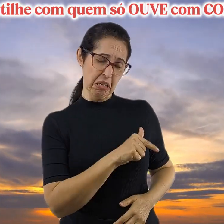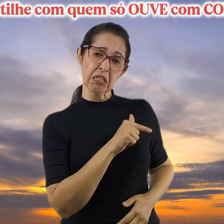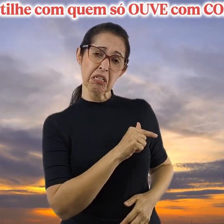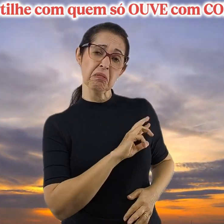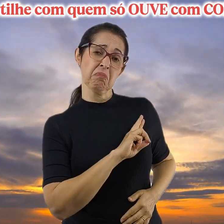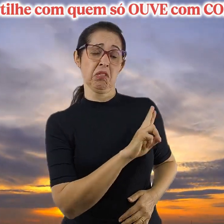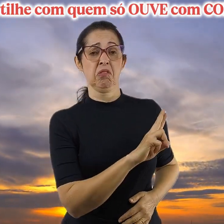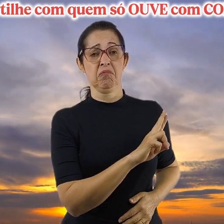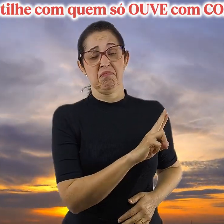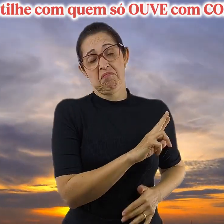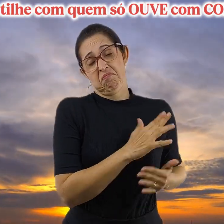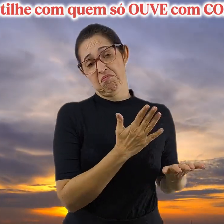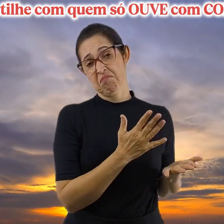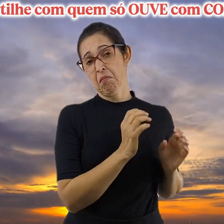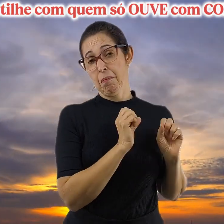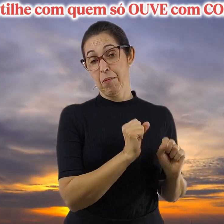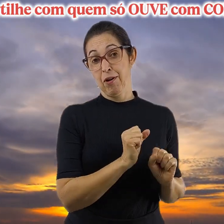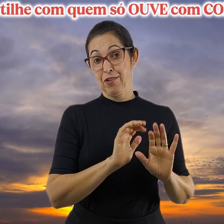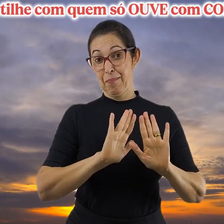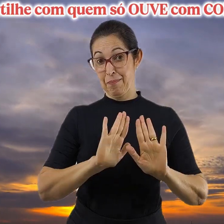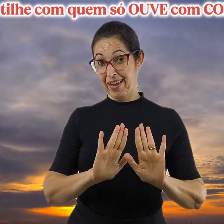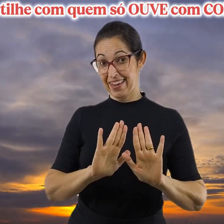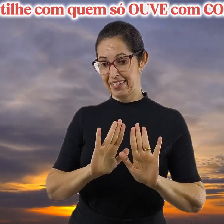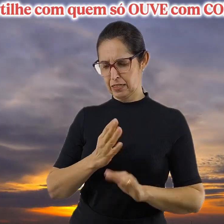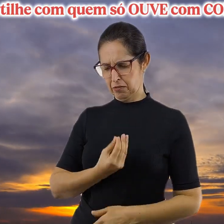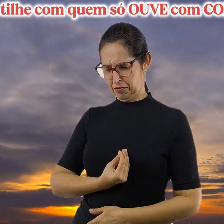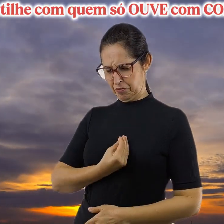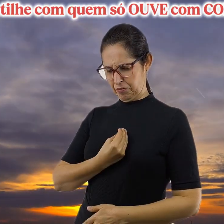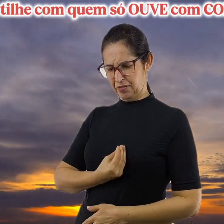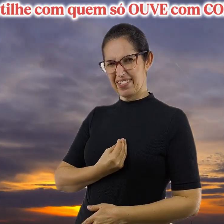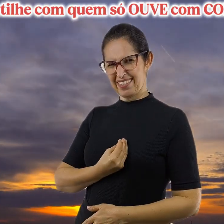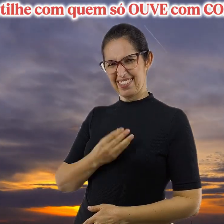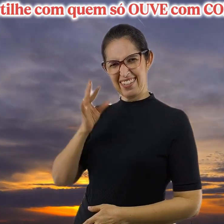isso. Outra coisa é vida espiritual.